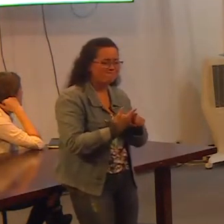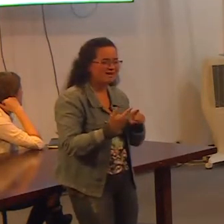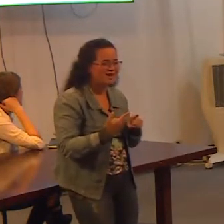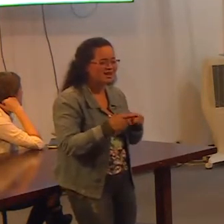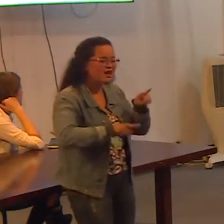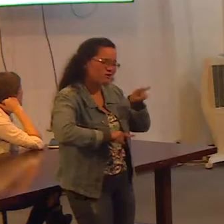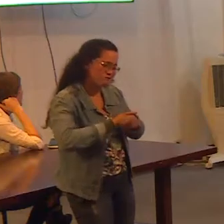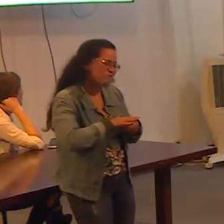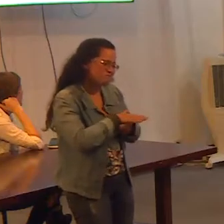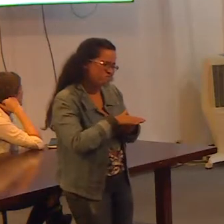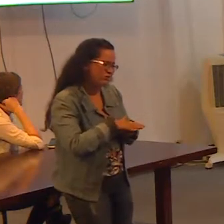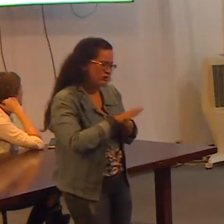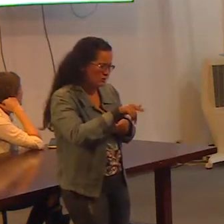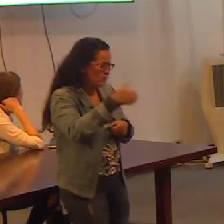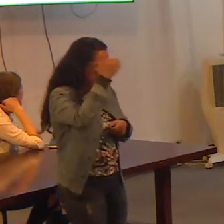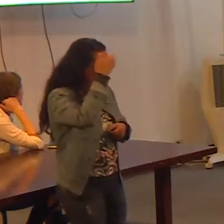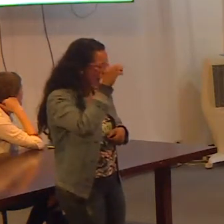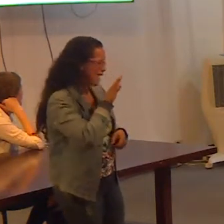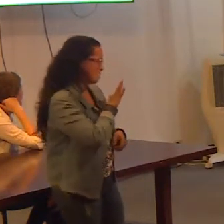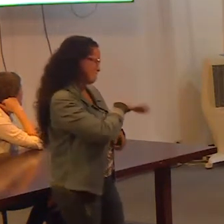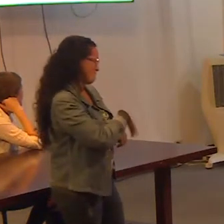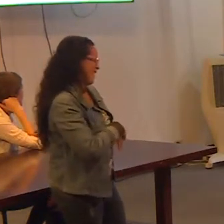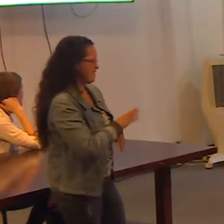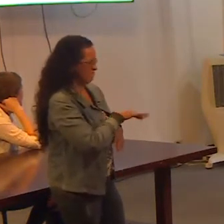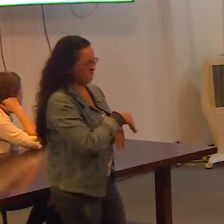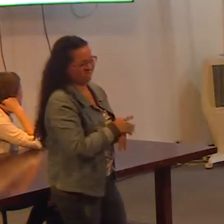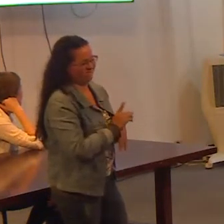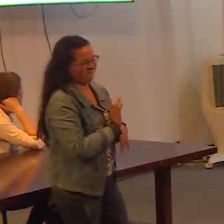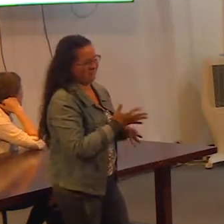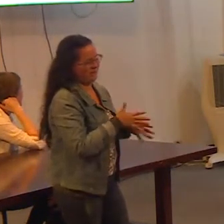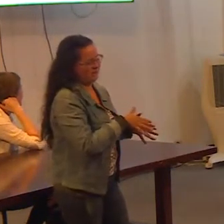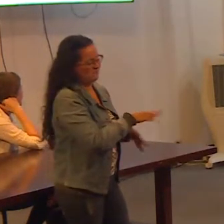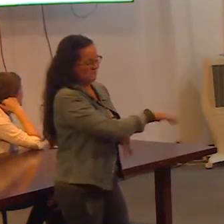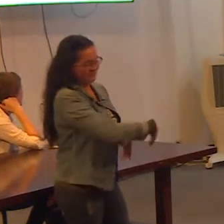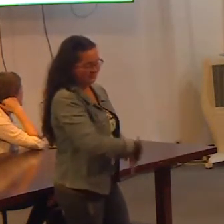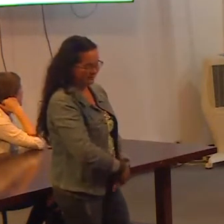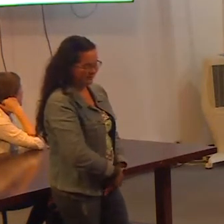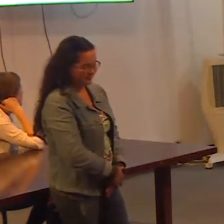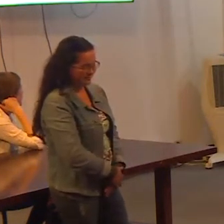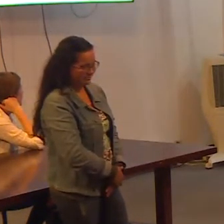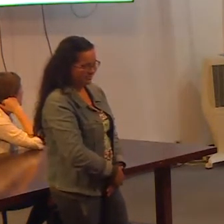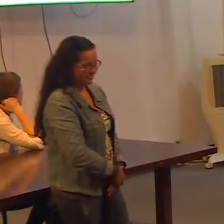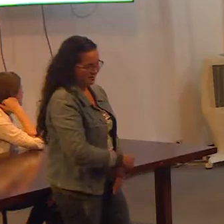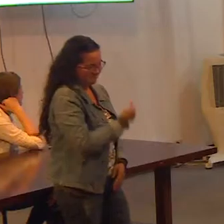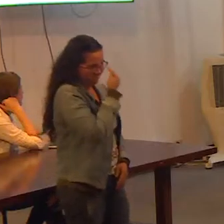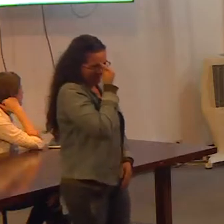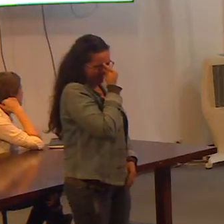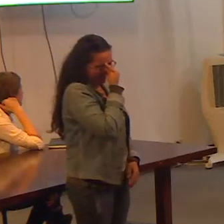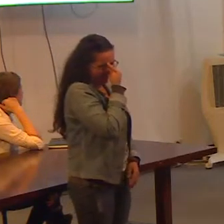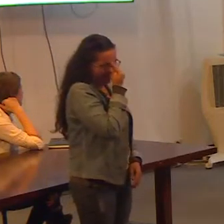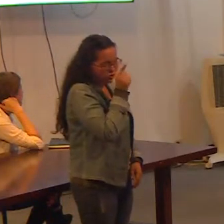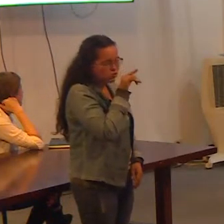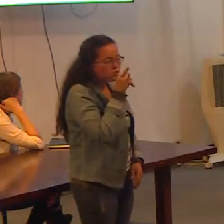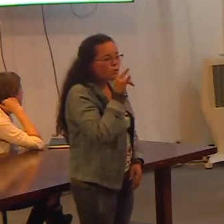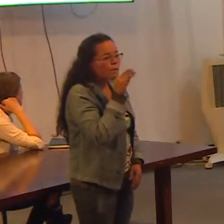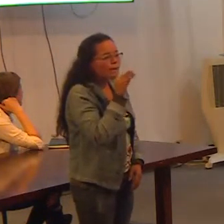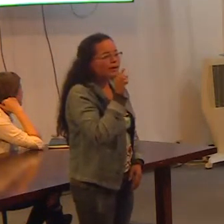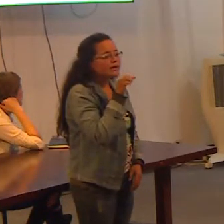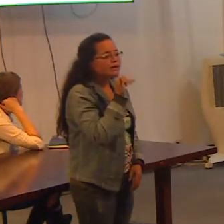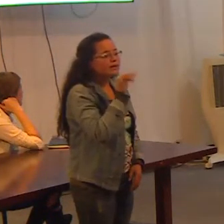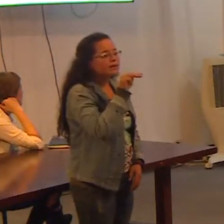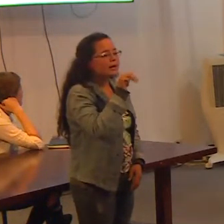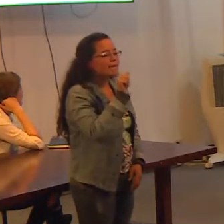momentos subestimaban sus respuestas y quedaban a un costado. Entonces, por eso fue que afirmamos que como que